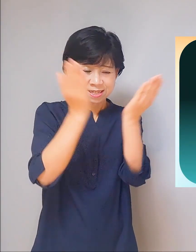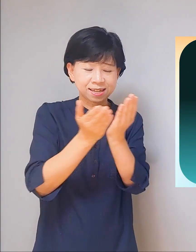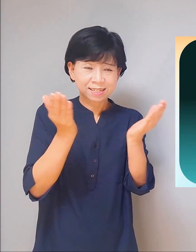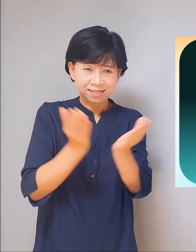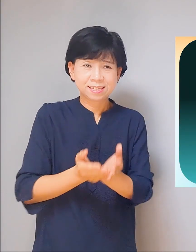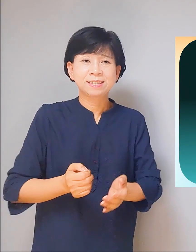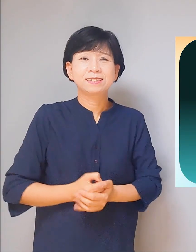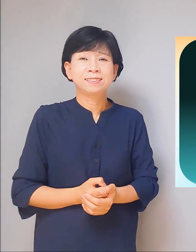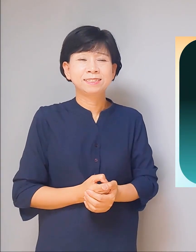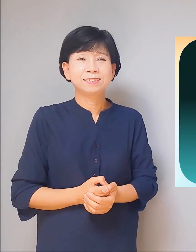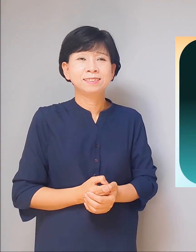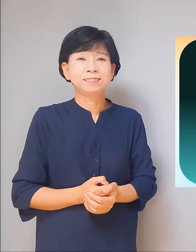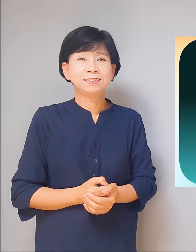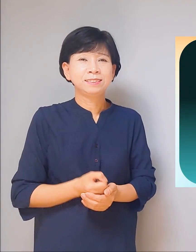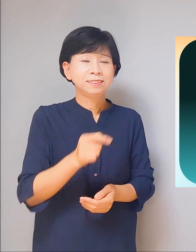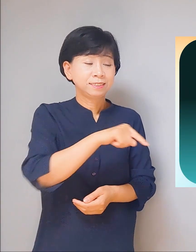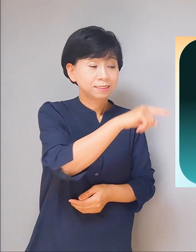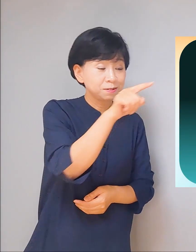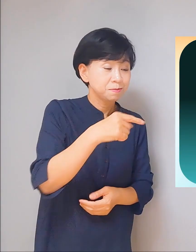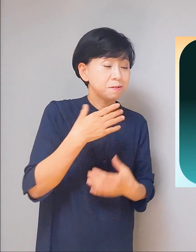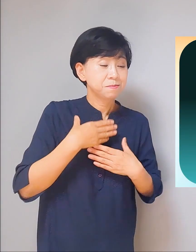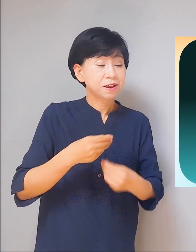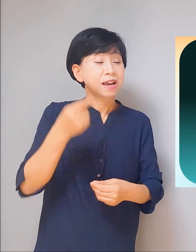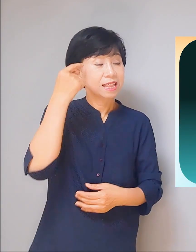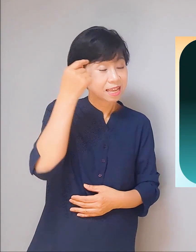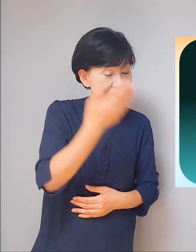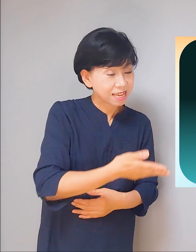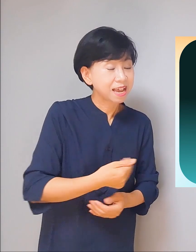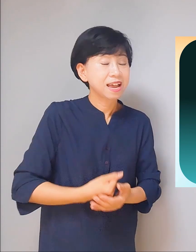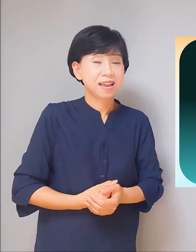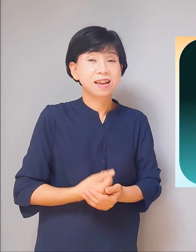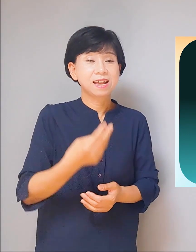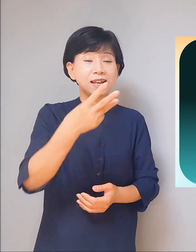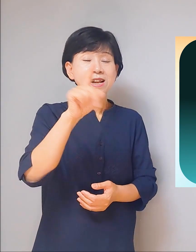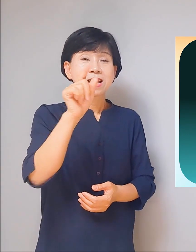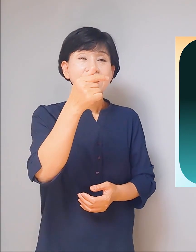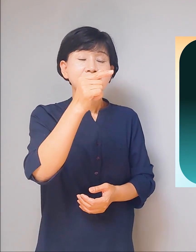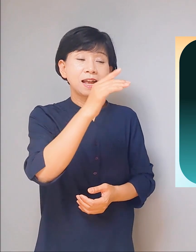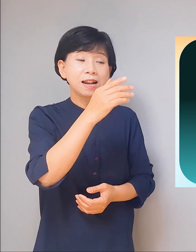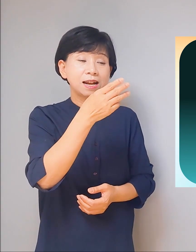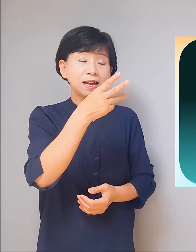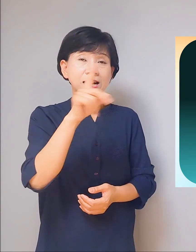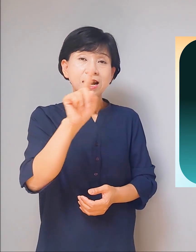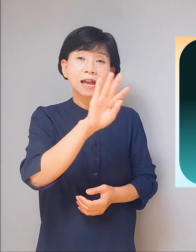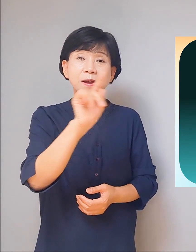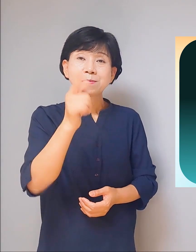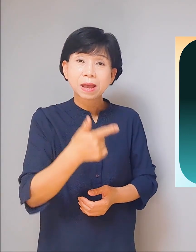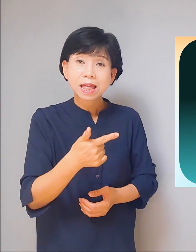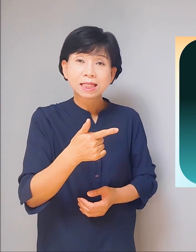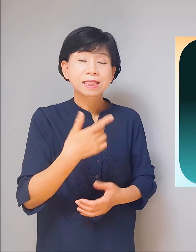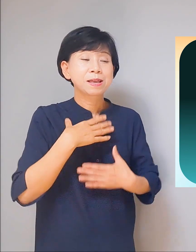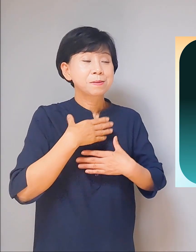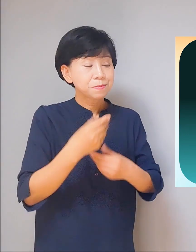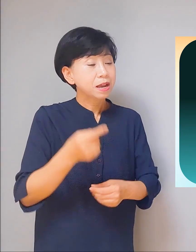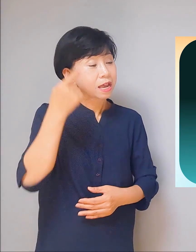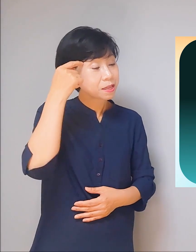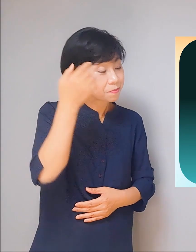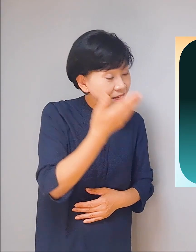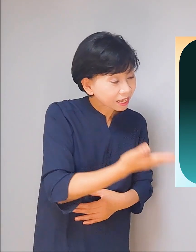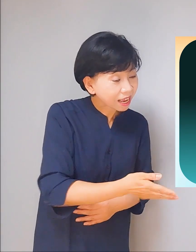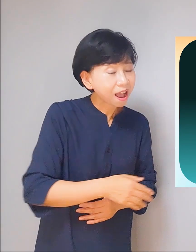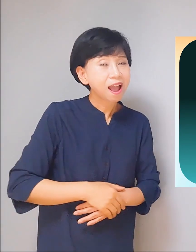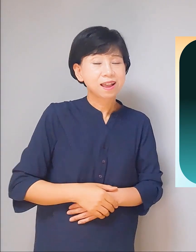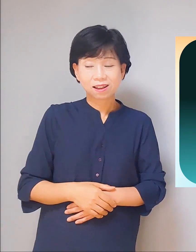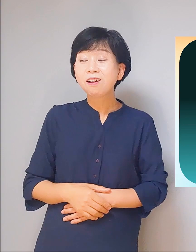이르되 그가 평안하냐? 라반이 평안하냐? 질문하는 거예요. 이르되 평안하니라. 그의